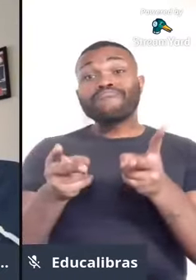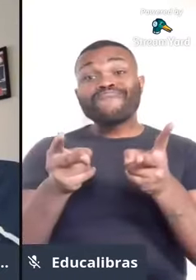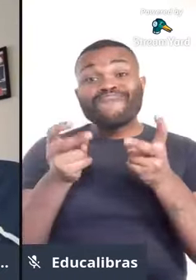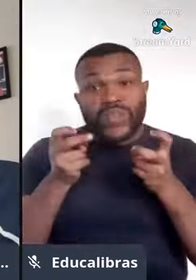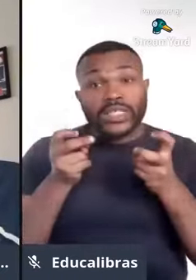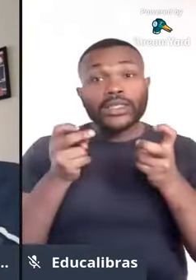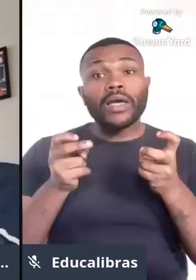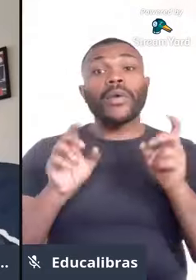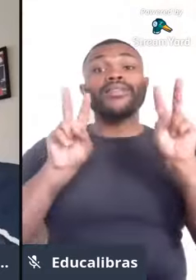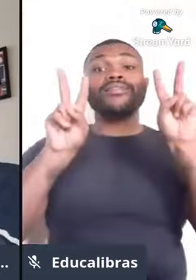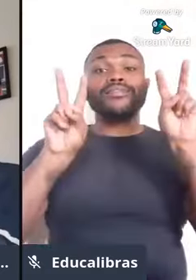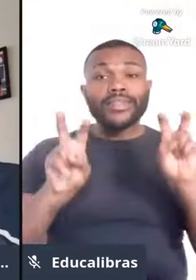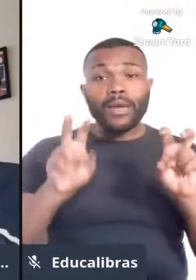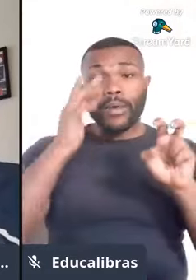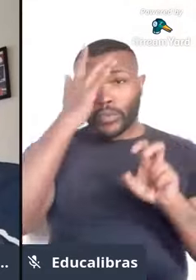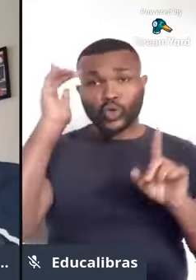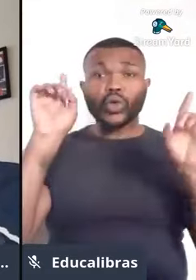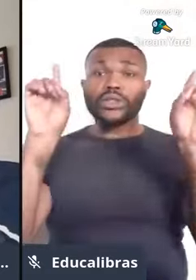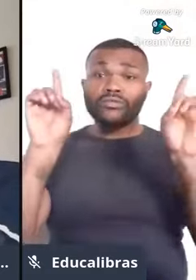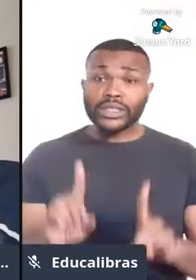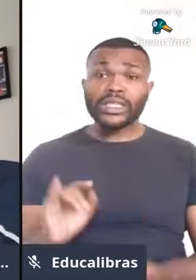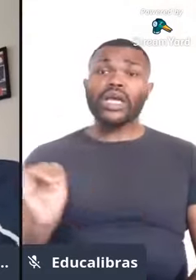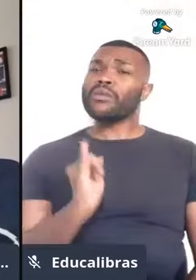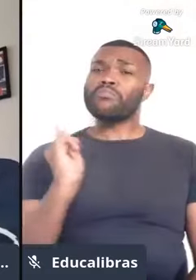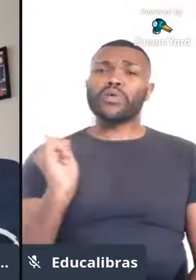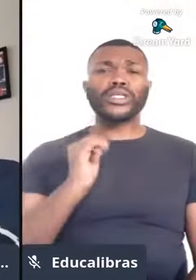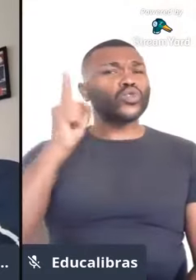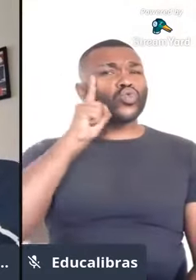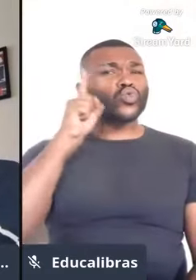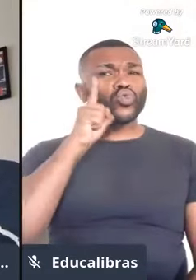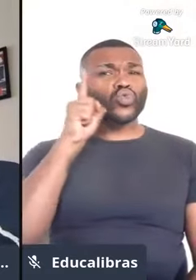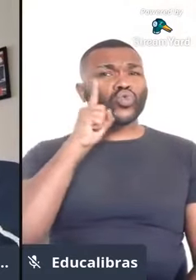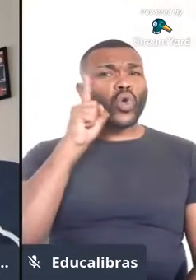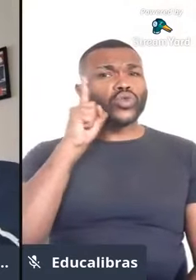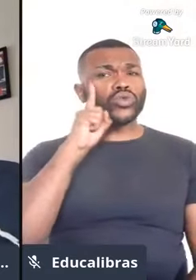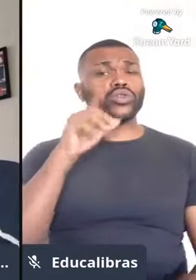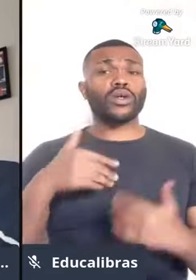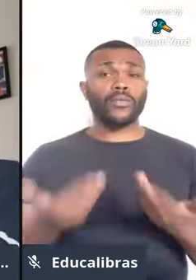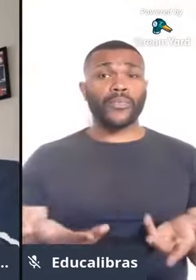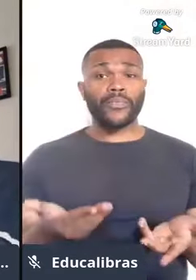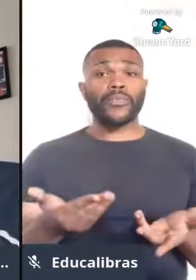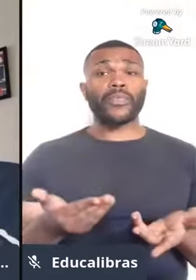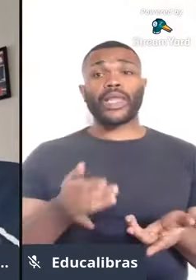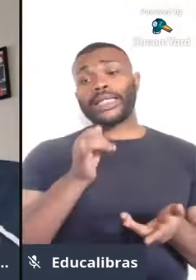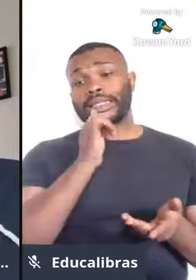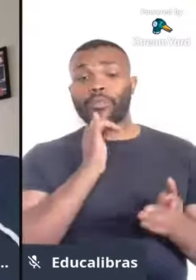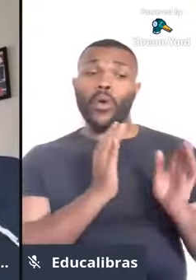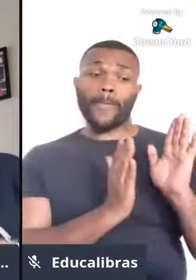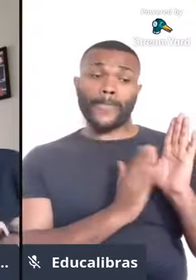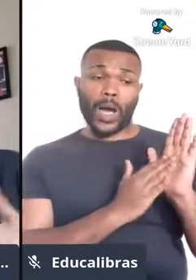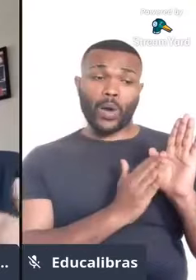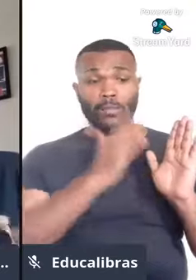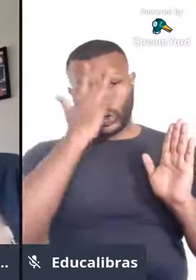de importância todo dia, sabe? Hoje tem pauta sobre pessoa com deficiência bacana. Olha, essa pauta é essa. Hoje não tem? Tudo bem. Hoje não